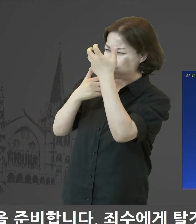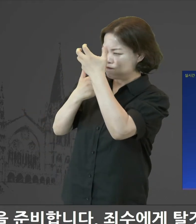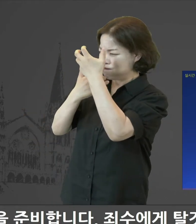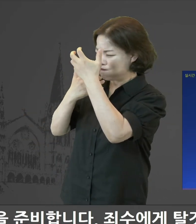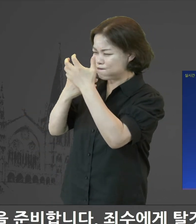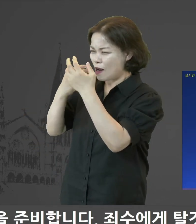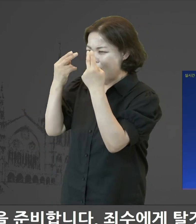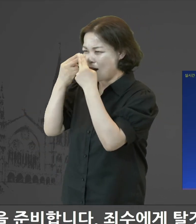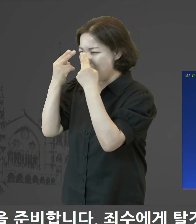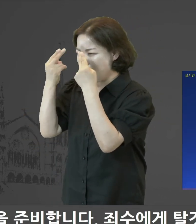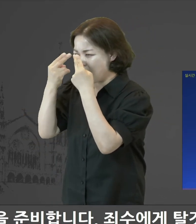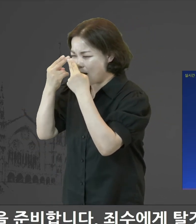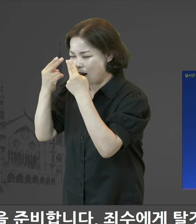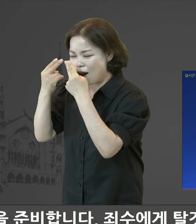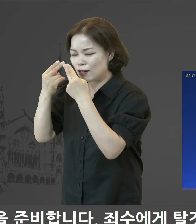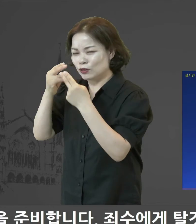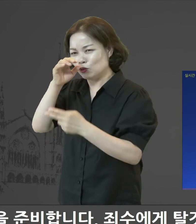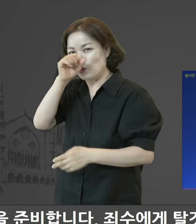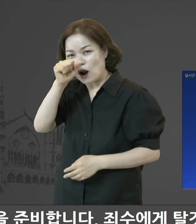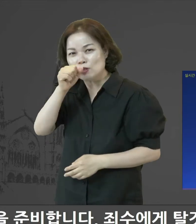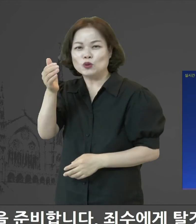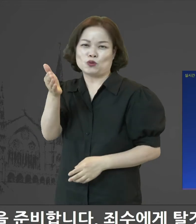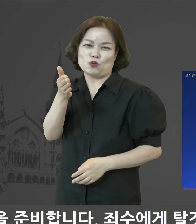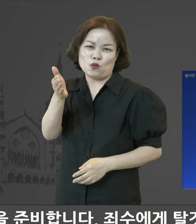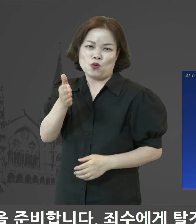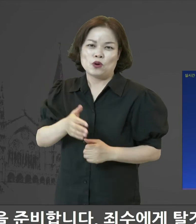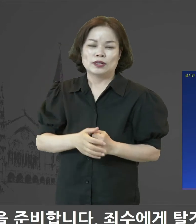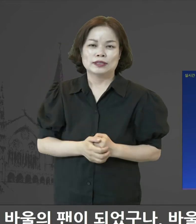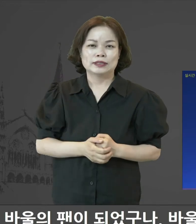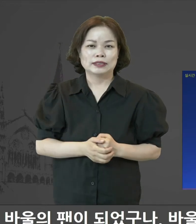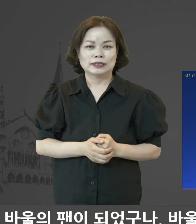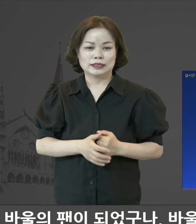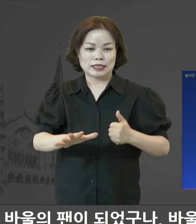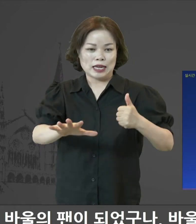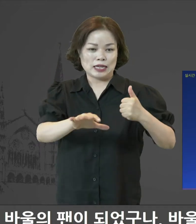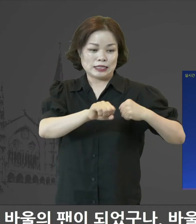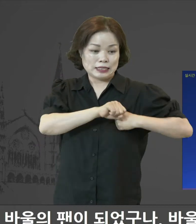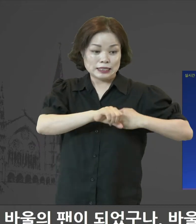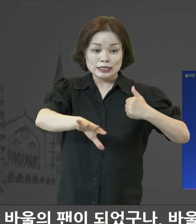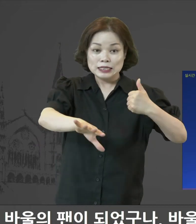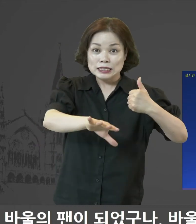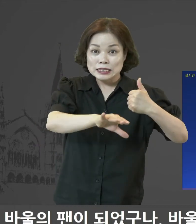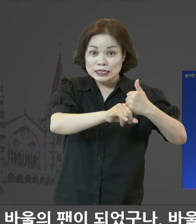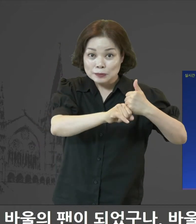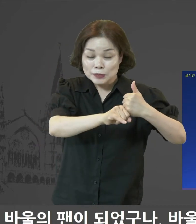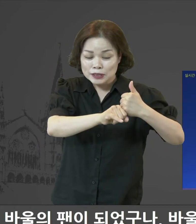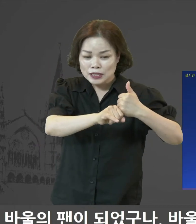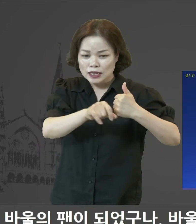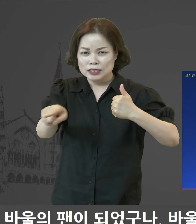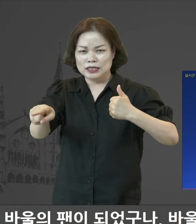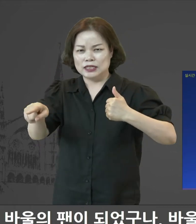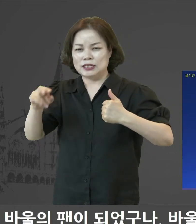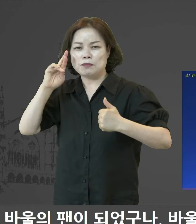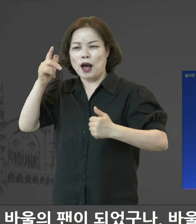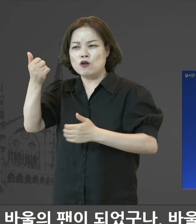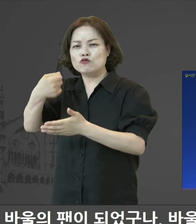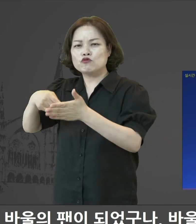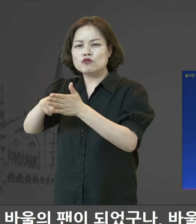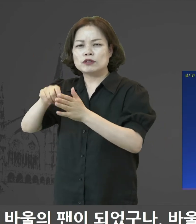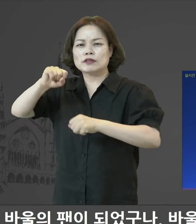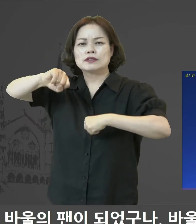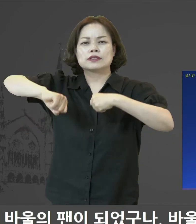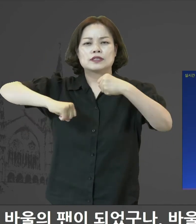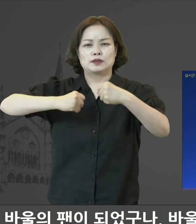그 팬클럽 회장을 했는지, 그러니까 천부장이 이 짐승을 태워 내보냈다. 이것도 짐승도 복수형이에요. 또 이것까지 연구한 학자들이